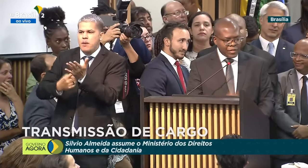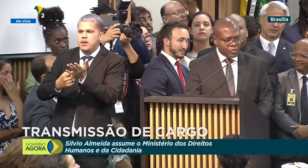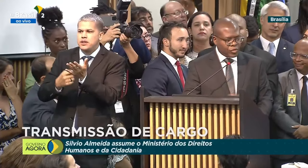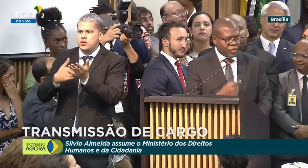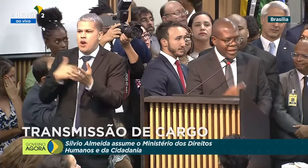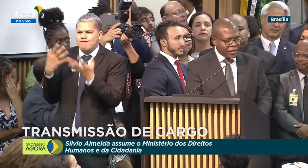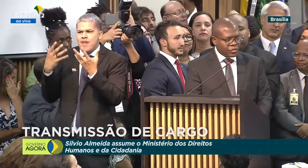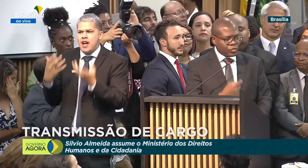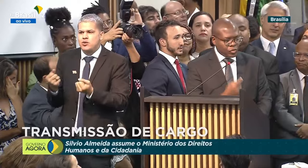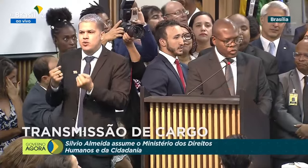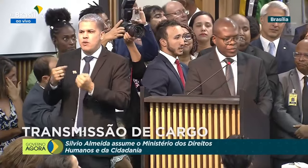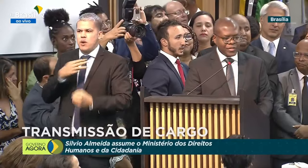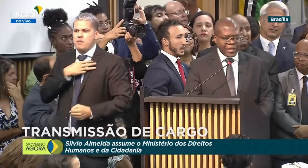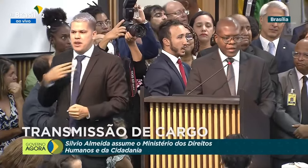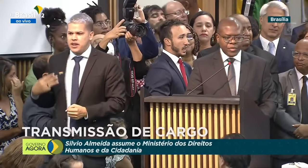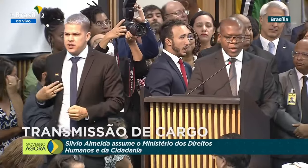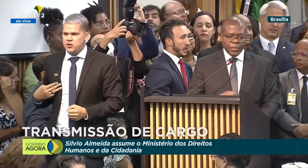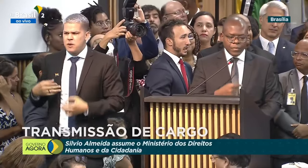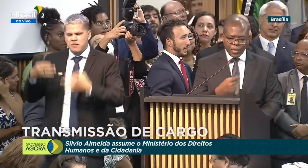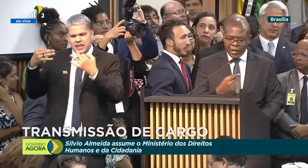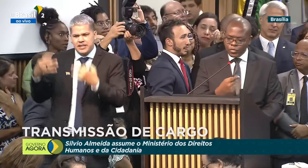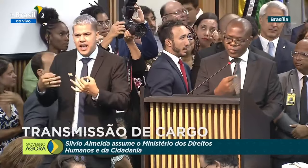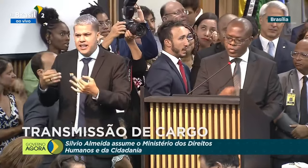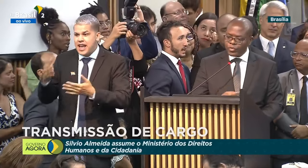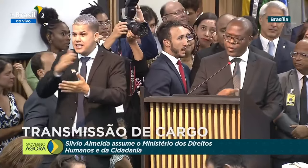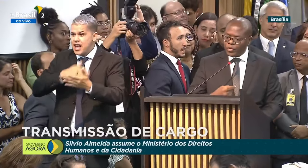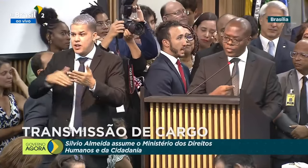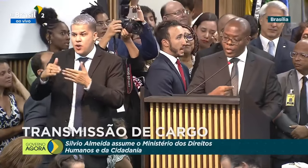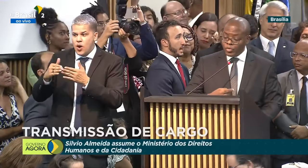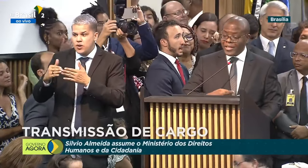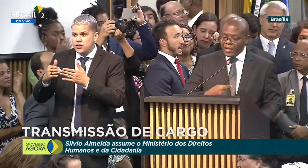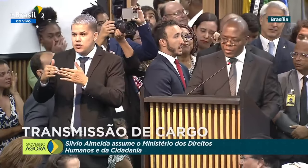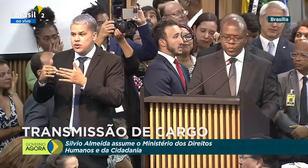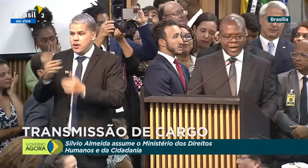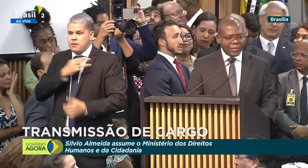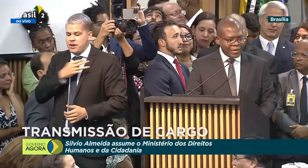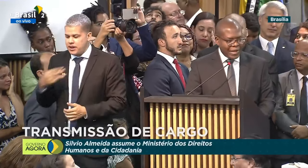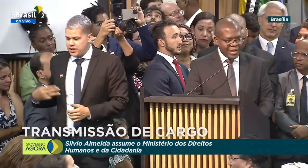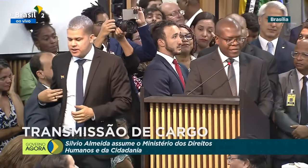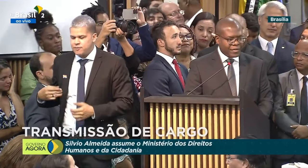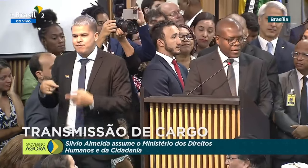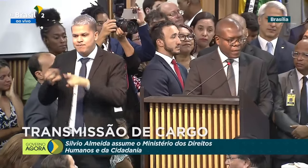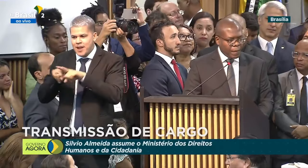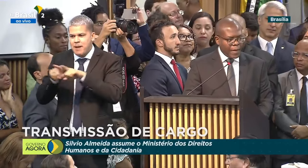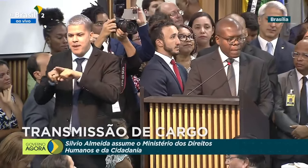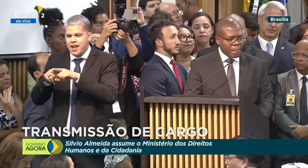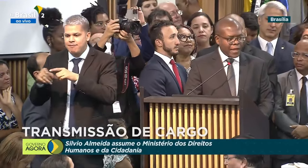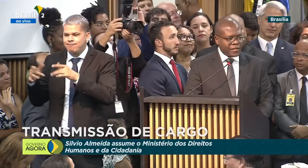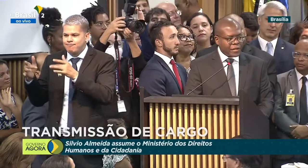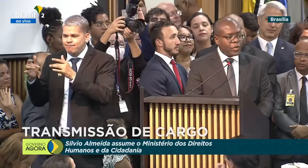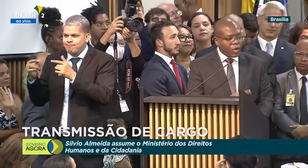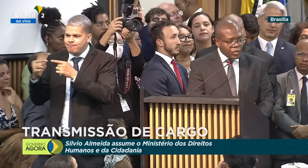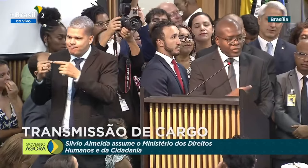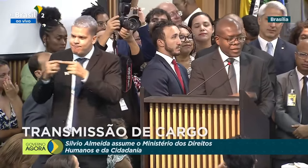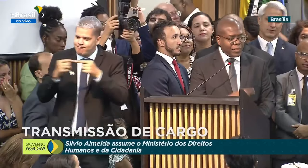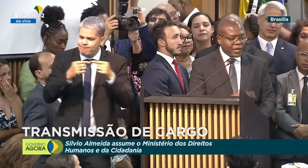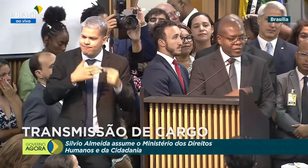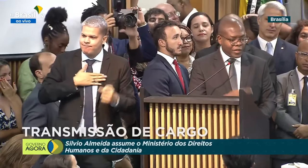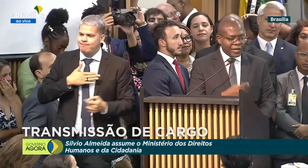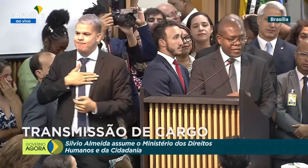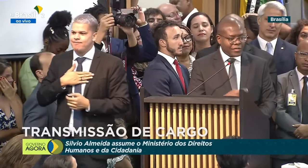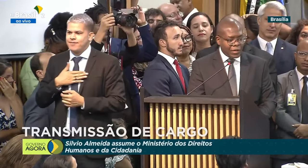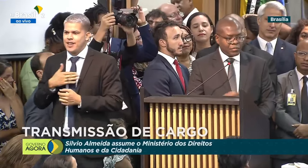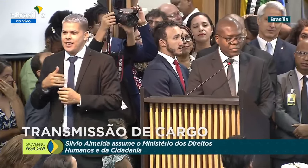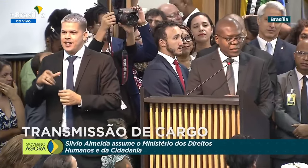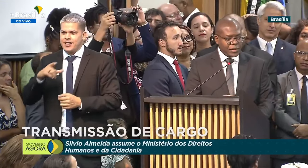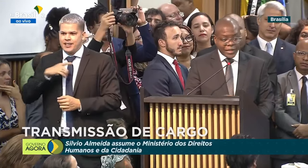Ministro mas tenho certeza que meus colegas dos outros Ministérios os meus os queridos parlamentares né que aqui estão em outros também